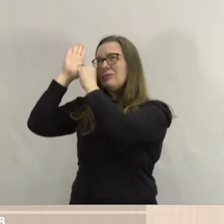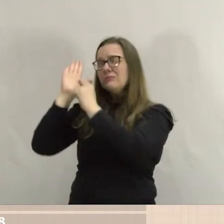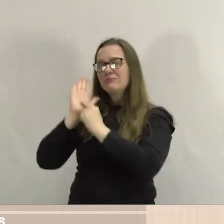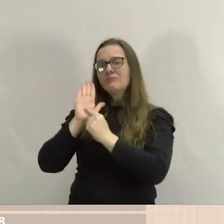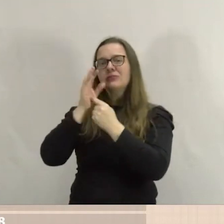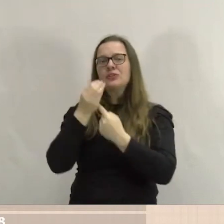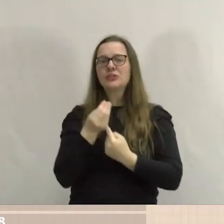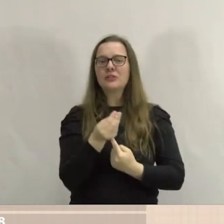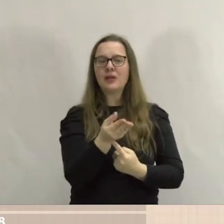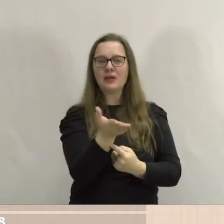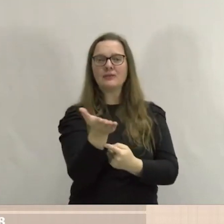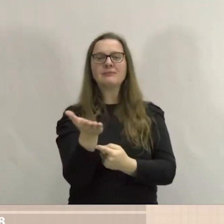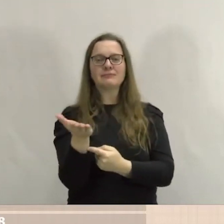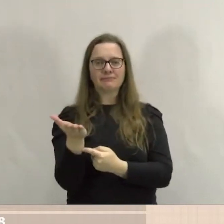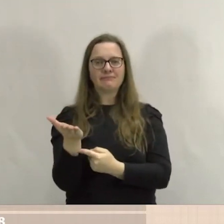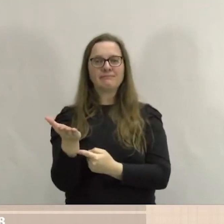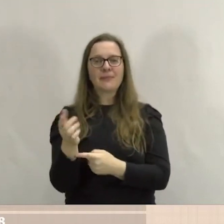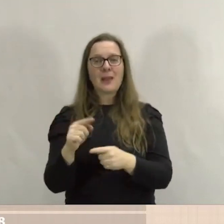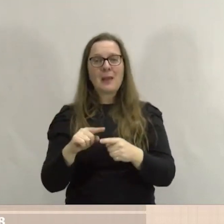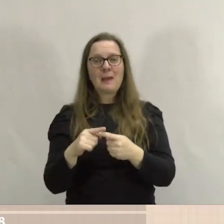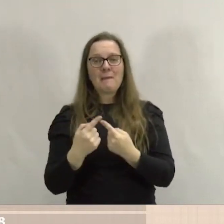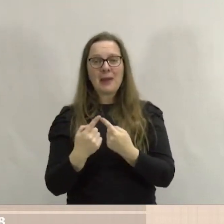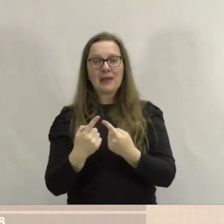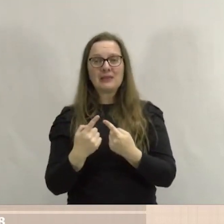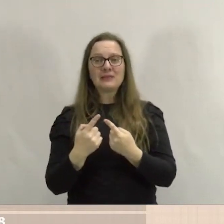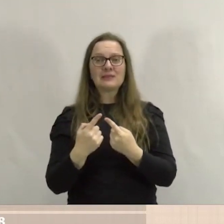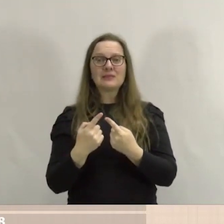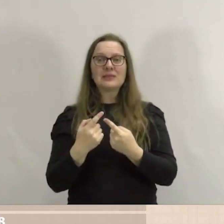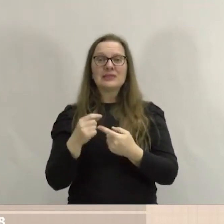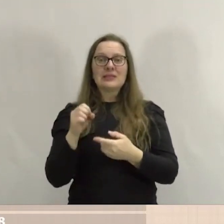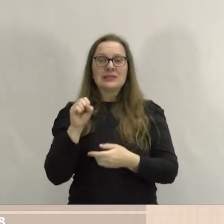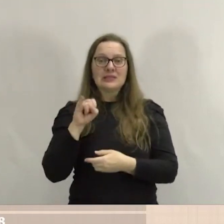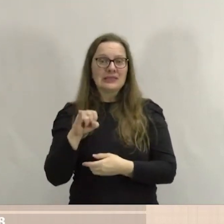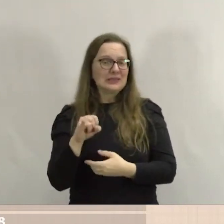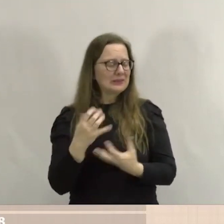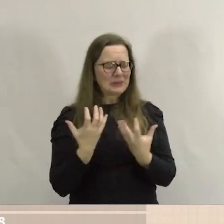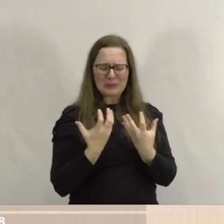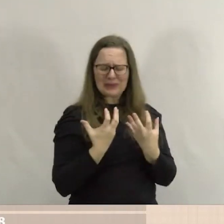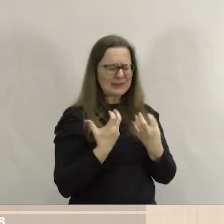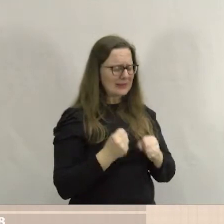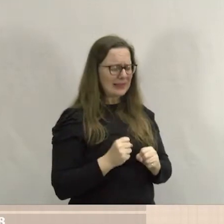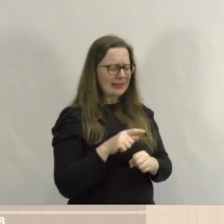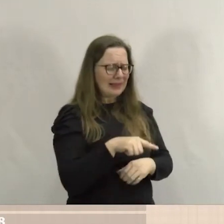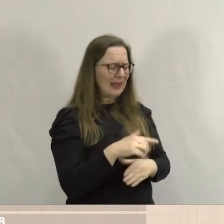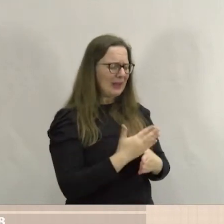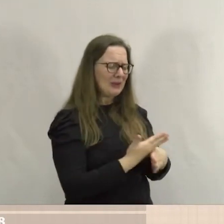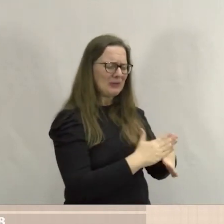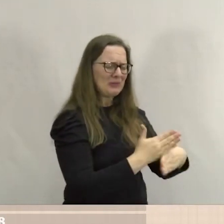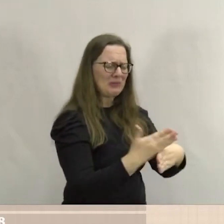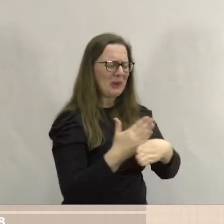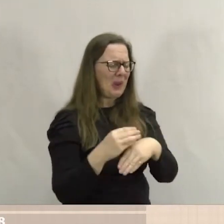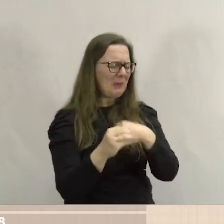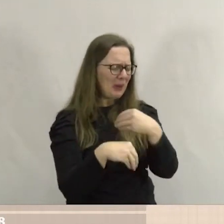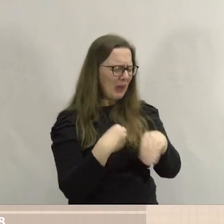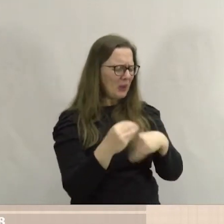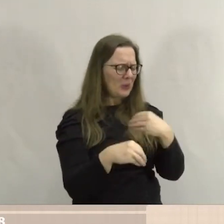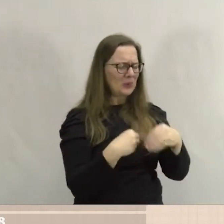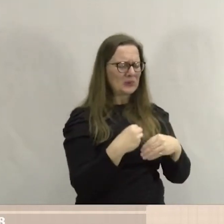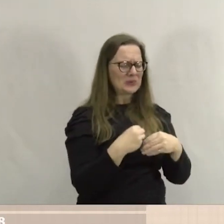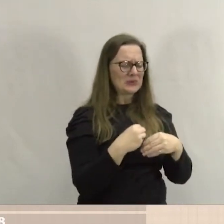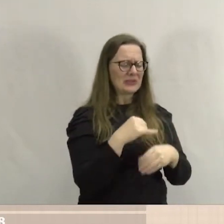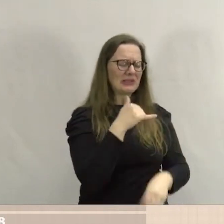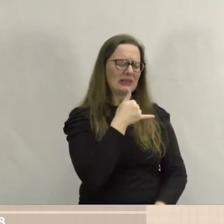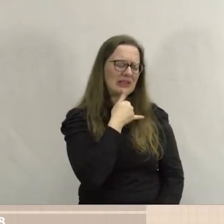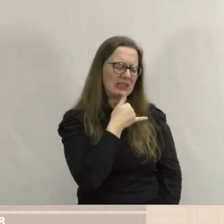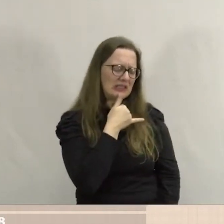ordem. Quem obedece à palavra de Deus é feliz. Quem obedece